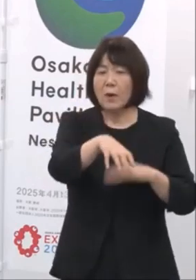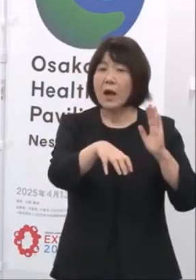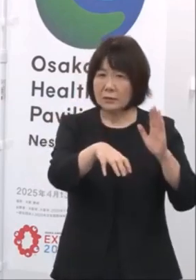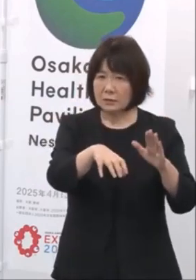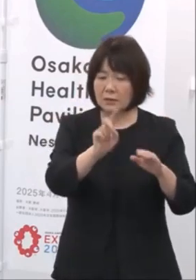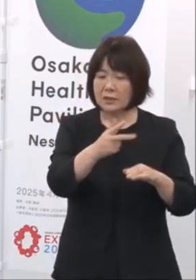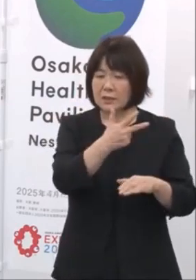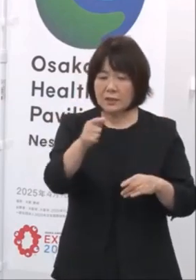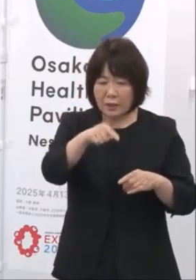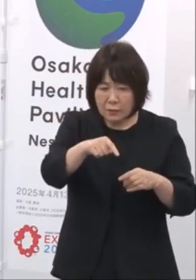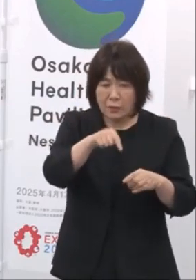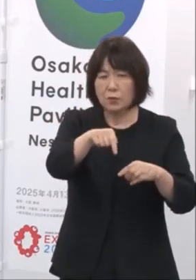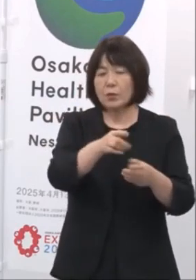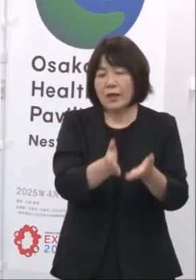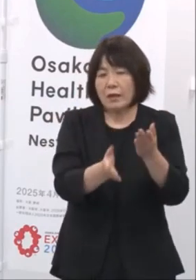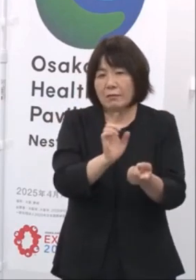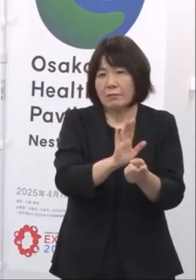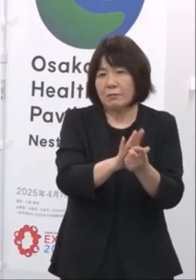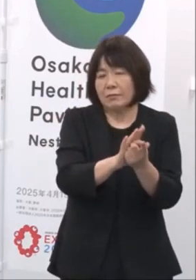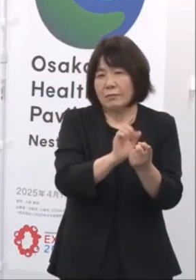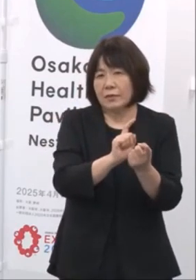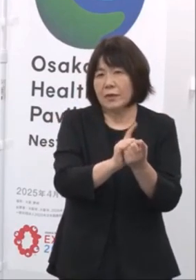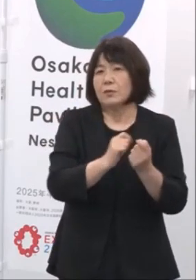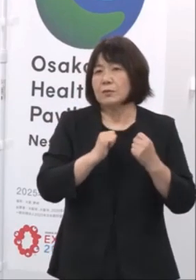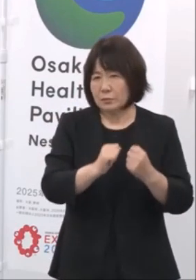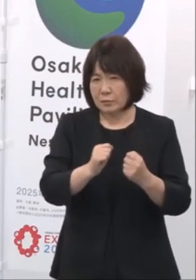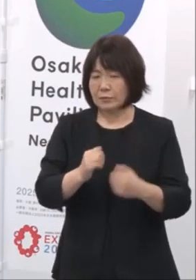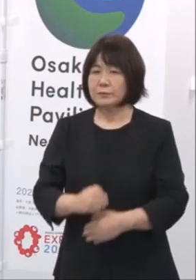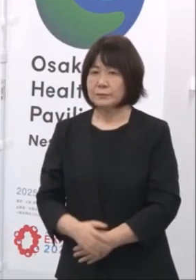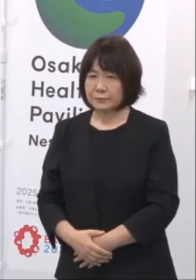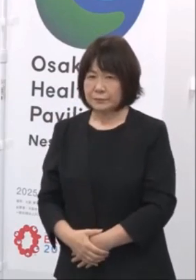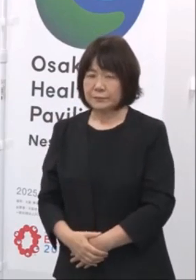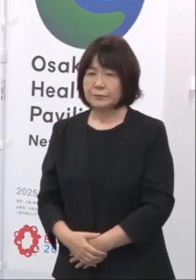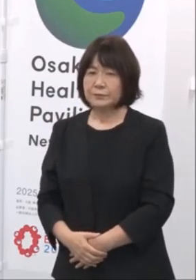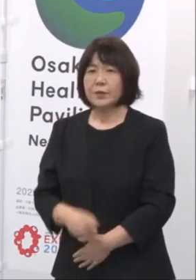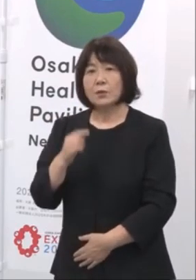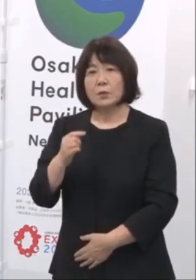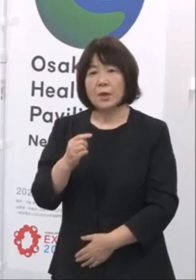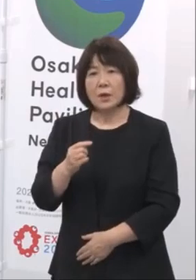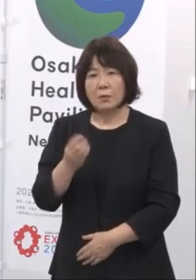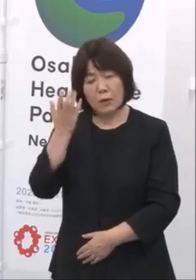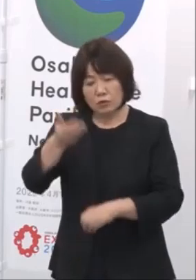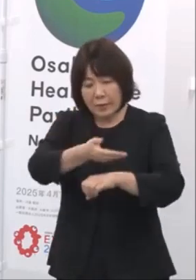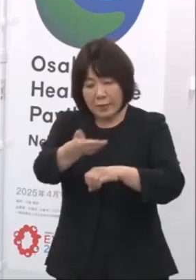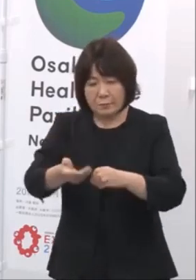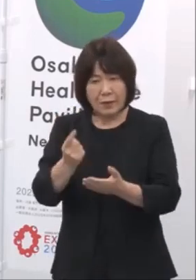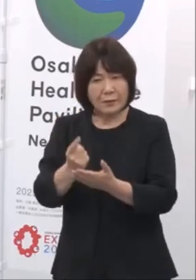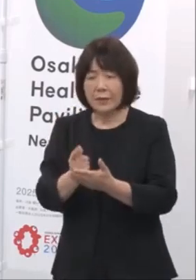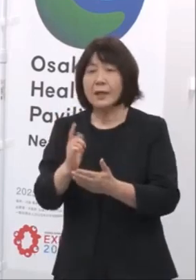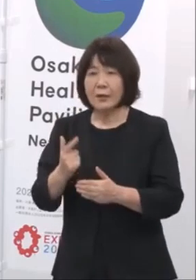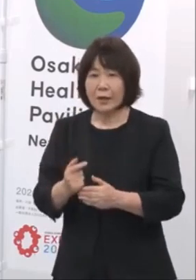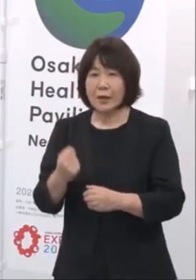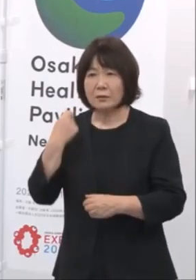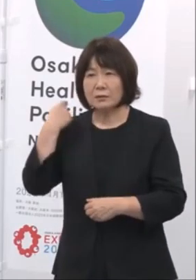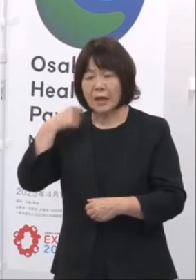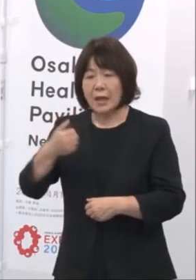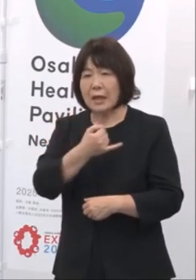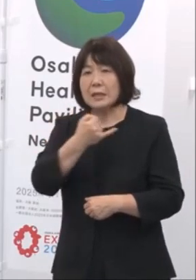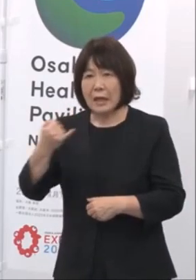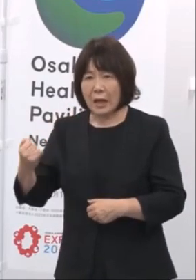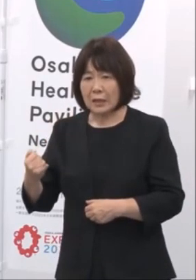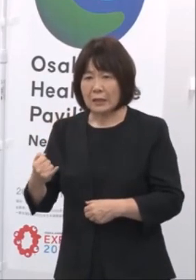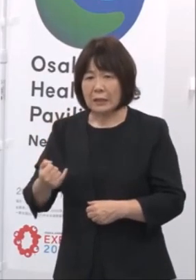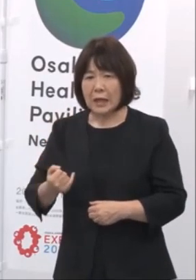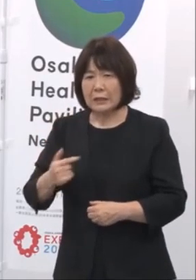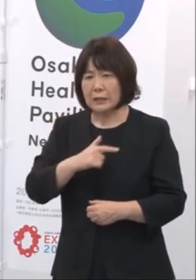時的にはそちらで対応するということになるんだろうというふうには思います。これは夢洲に限らず、もうその南海トラフ巨大地震が起きている